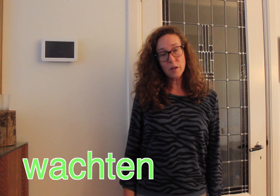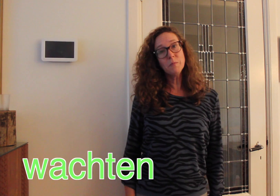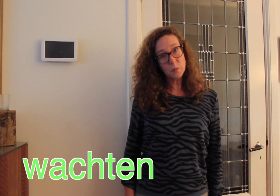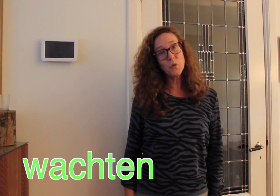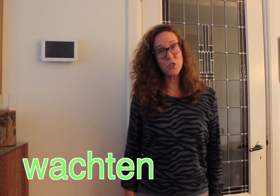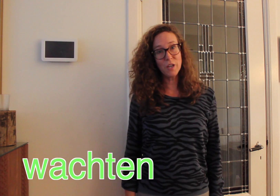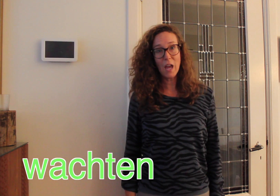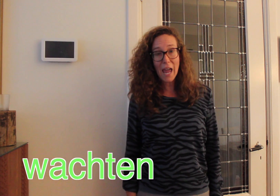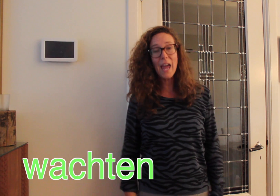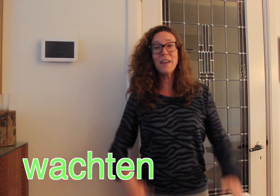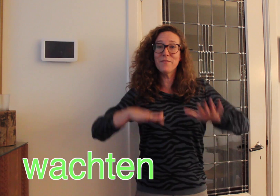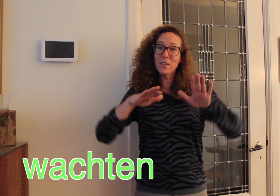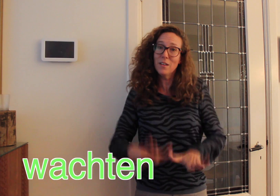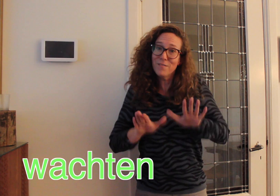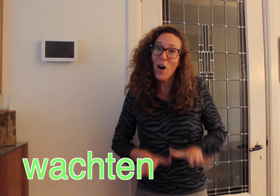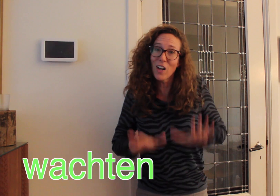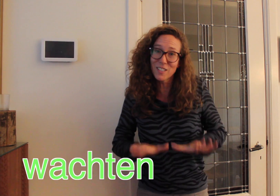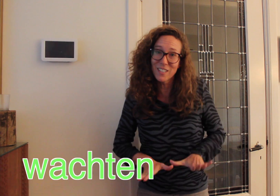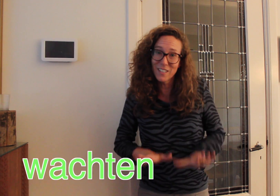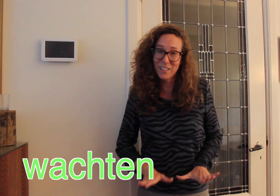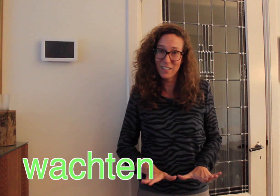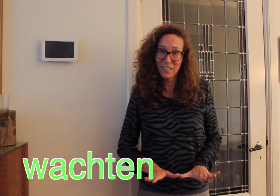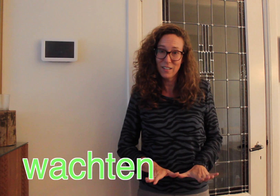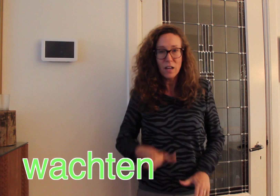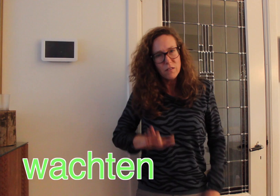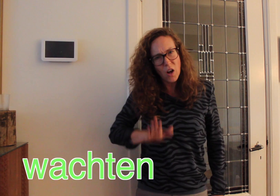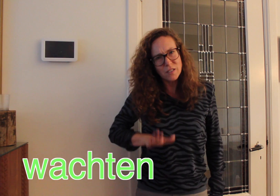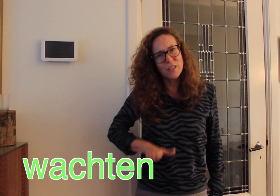Soms moet je even wachten. Wachten.